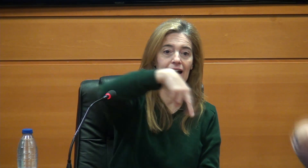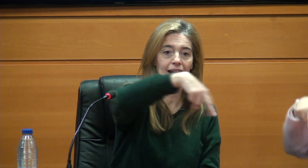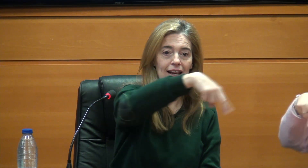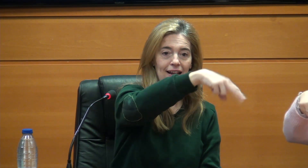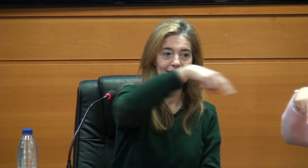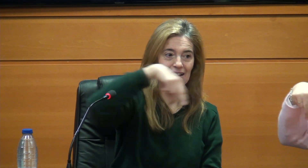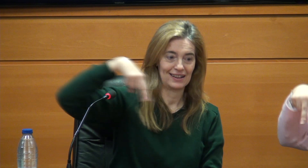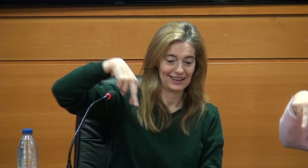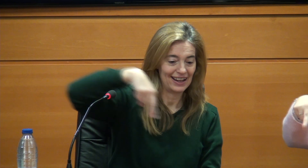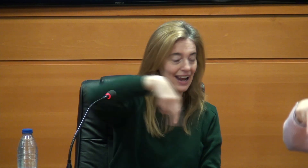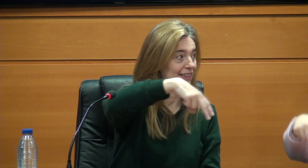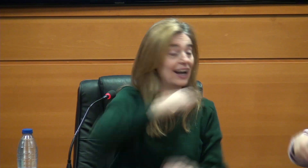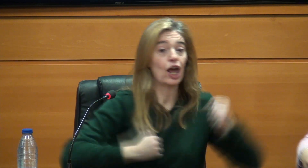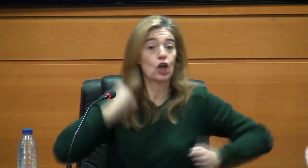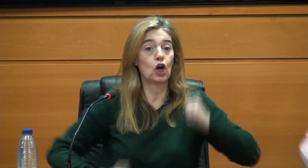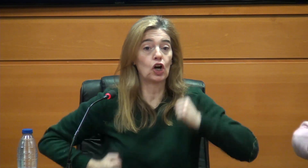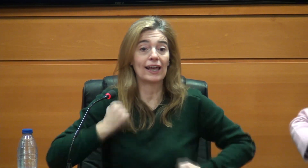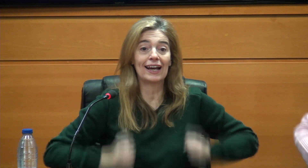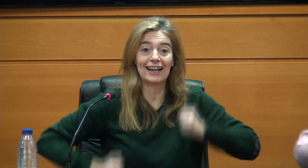andar correr